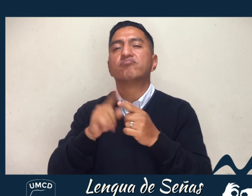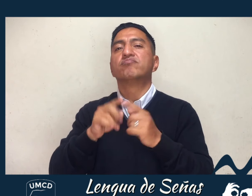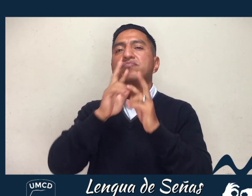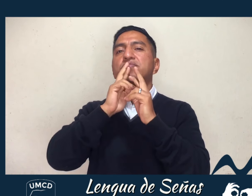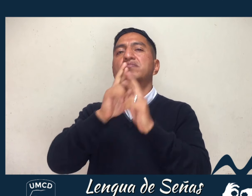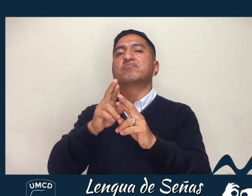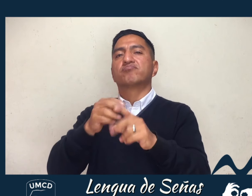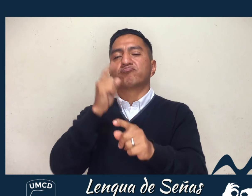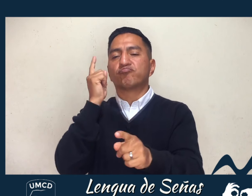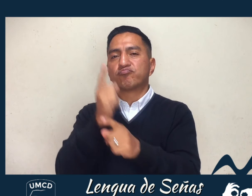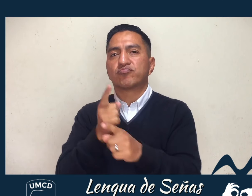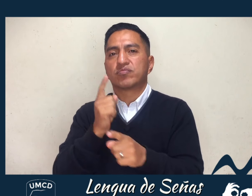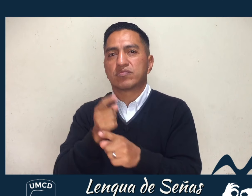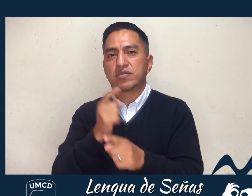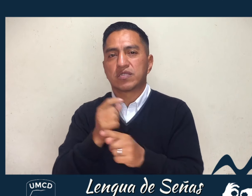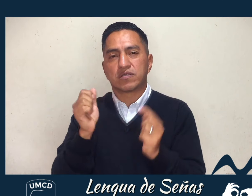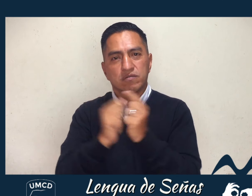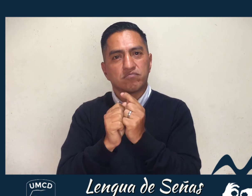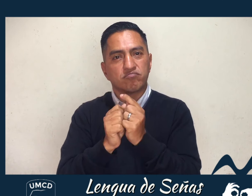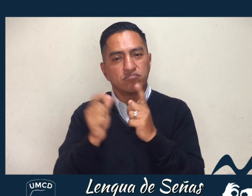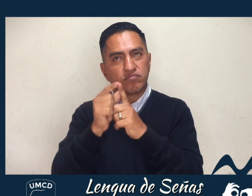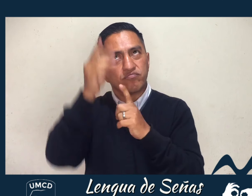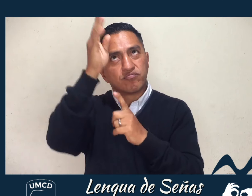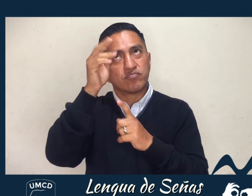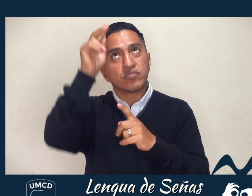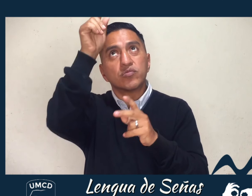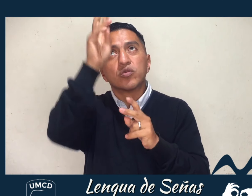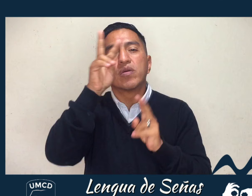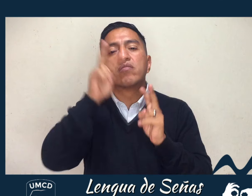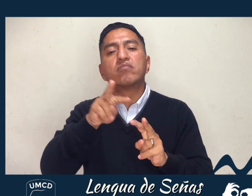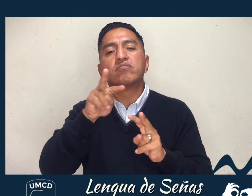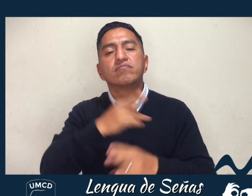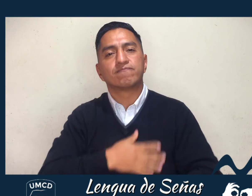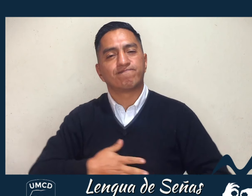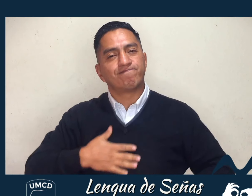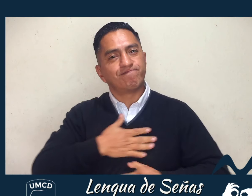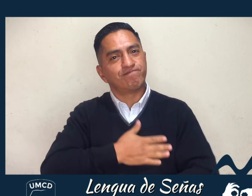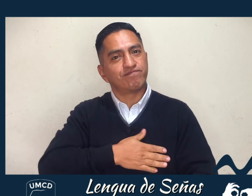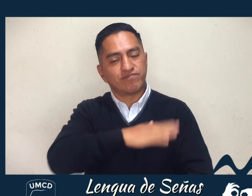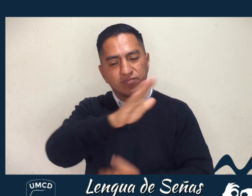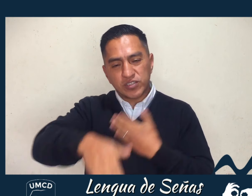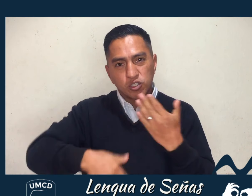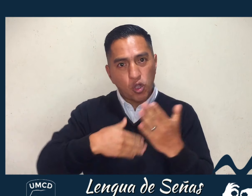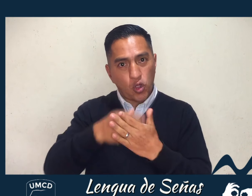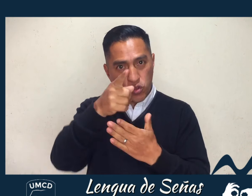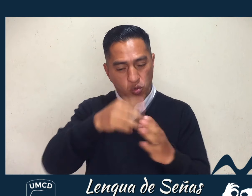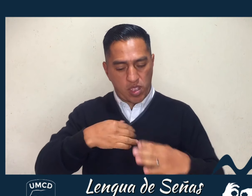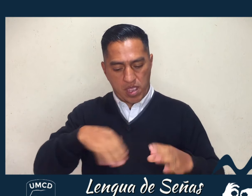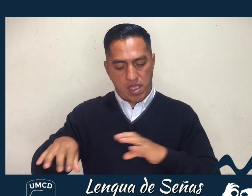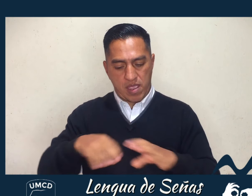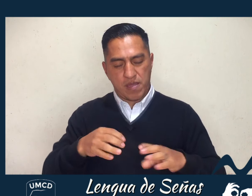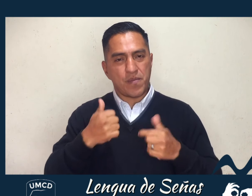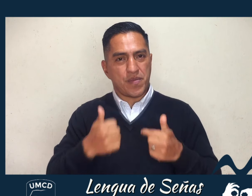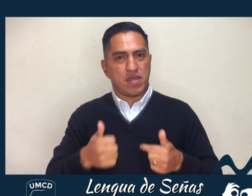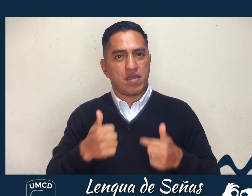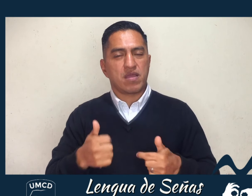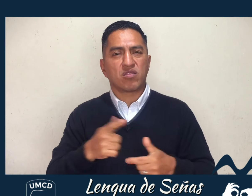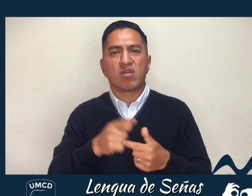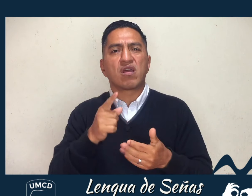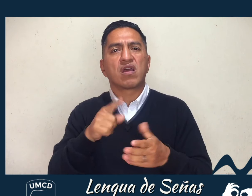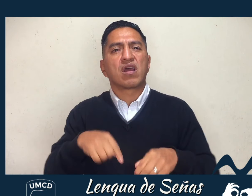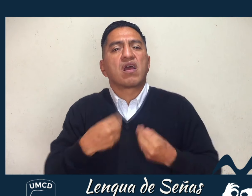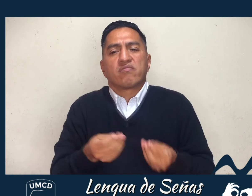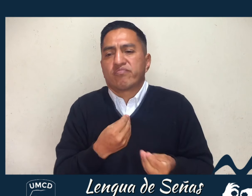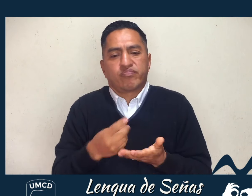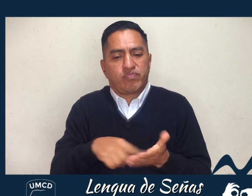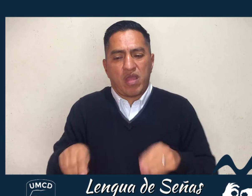cotidianas que vivimos, lo hagamos de tal forma que a Dios le agrade todo lo que hacemos. Entonces,